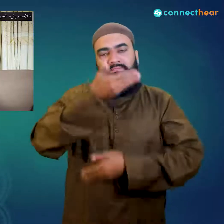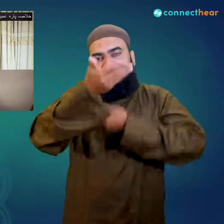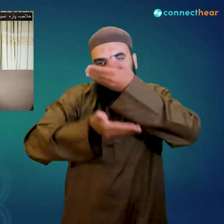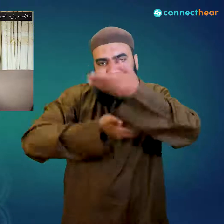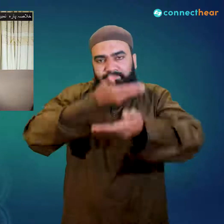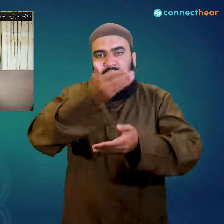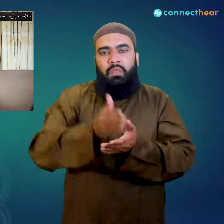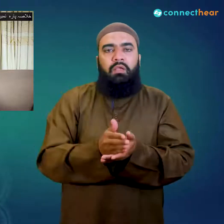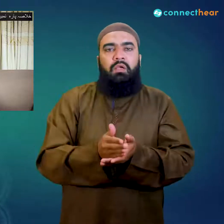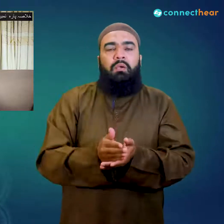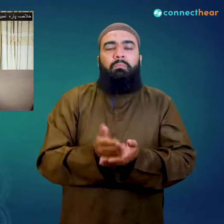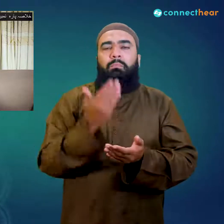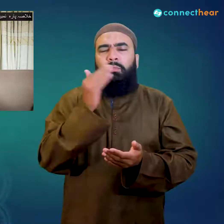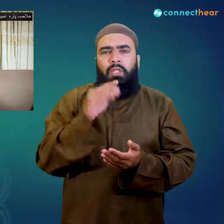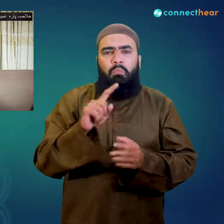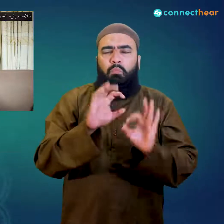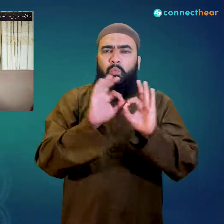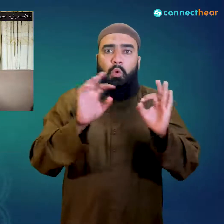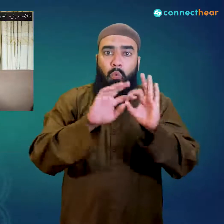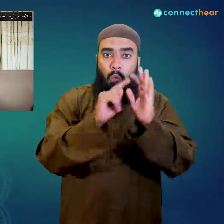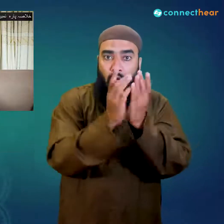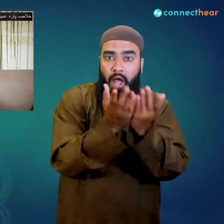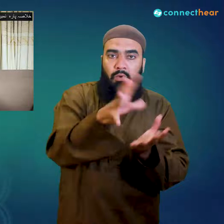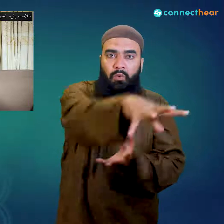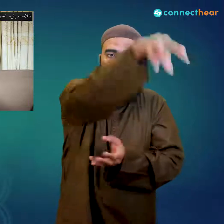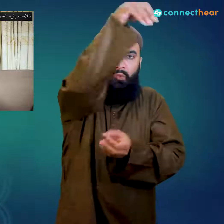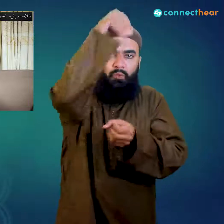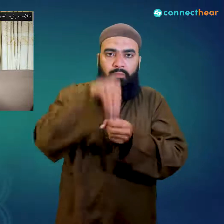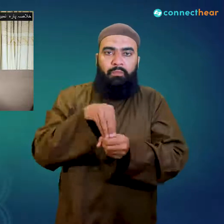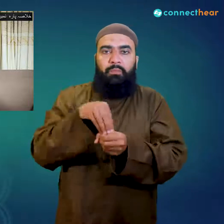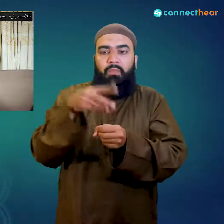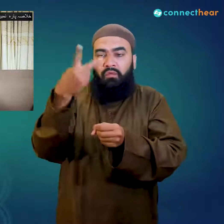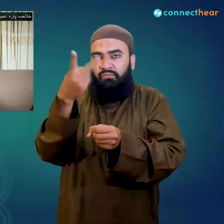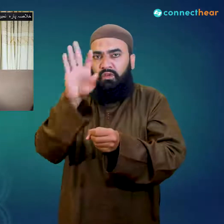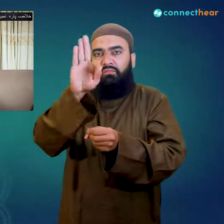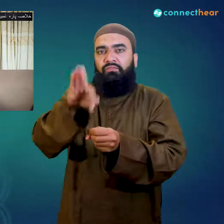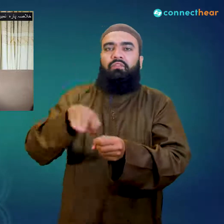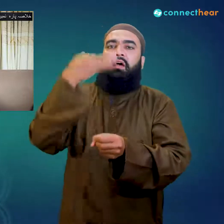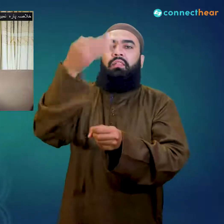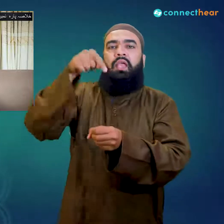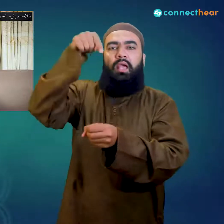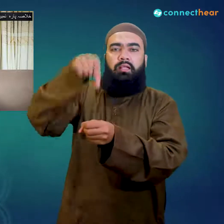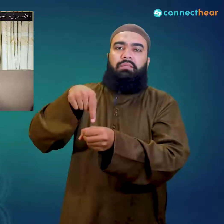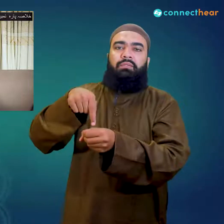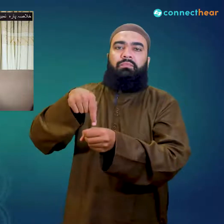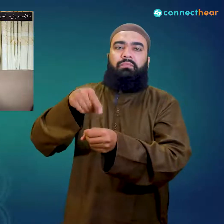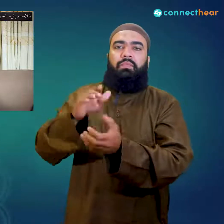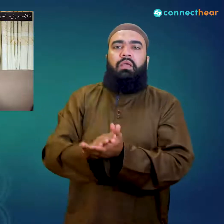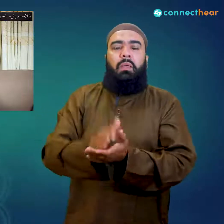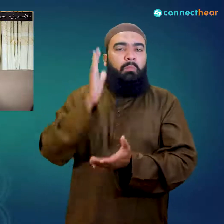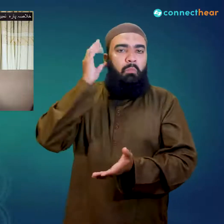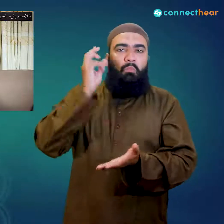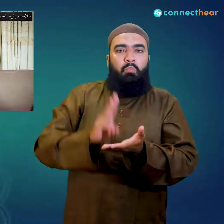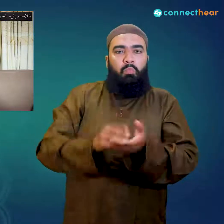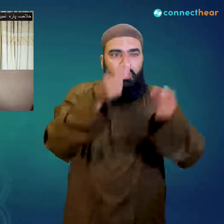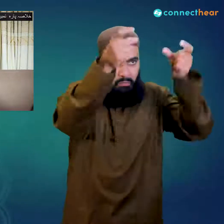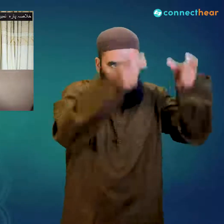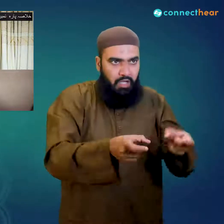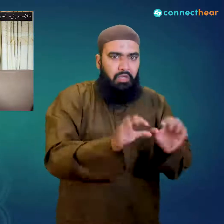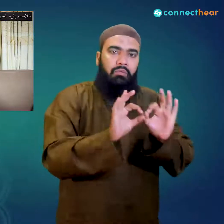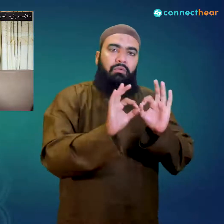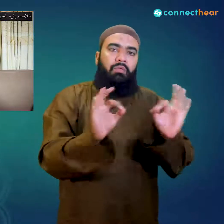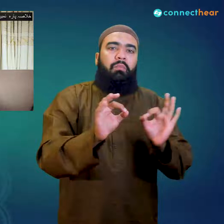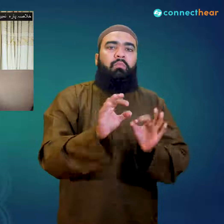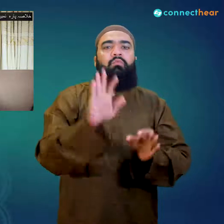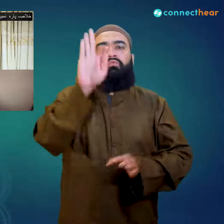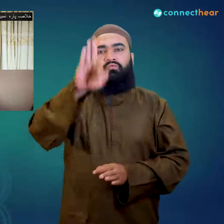اور یہ پورے قرآن مجید کا خلاصہ ہے، اس لیے ہر مسلمان کو یہ یاد ہوتی ہے اور ہر